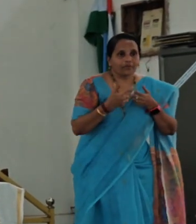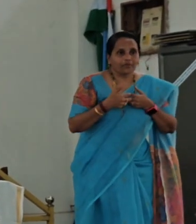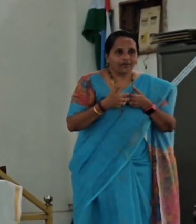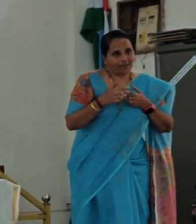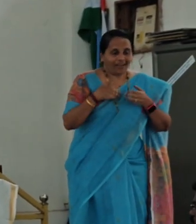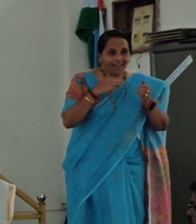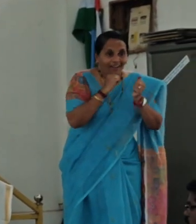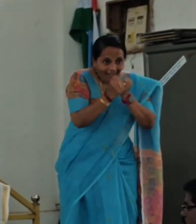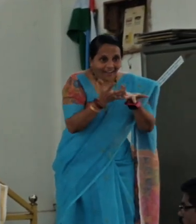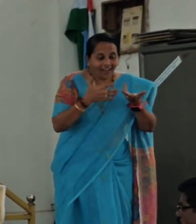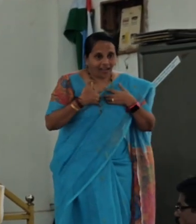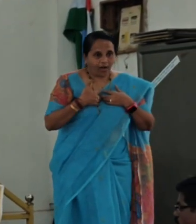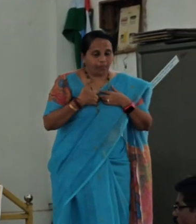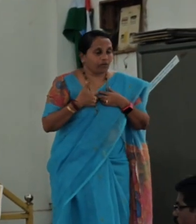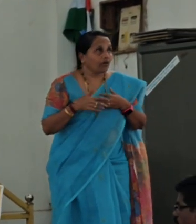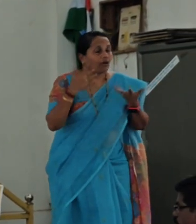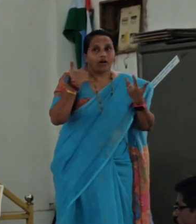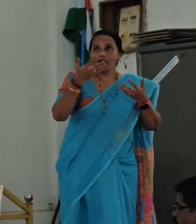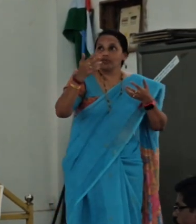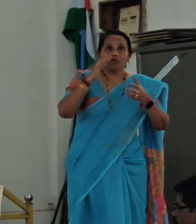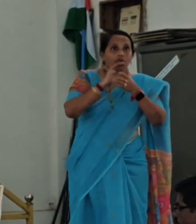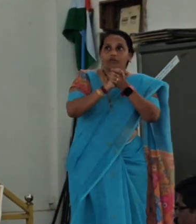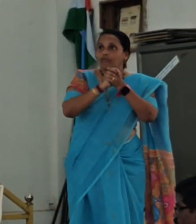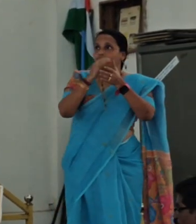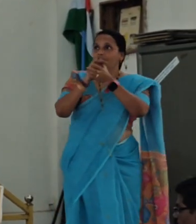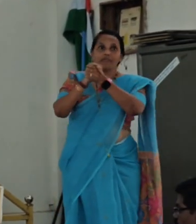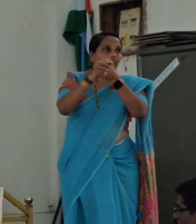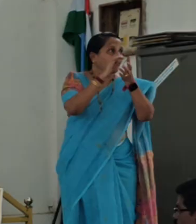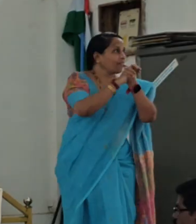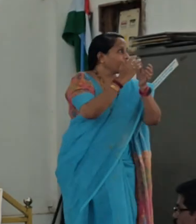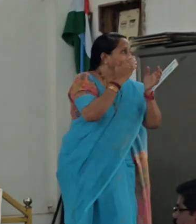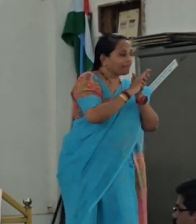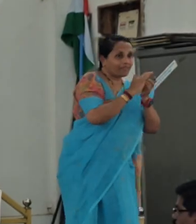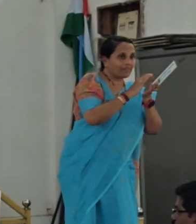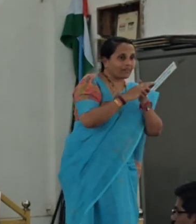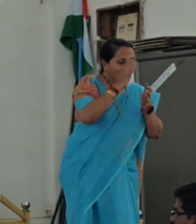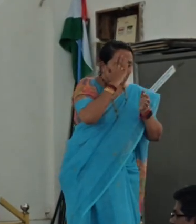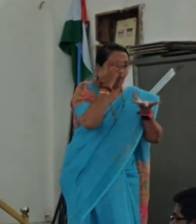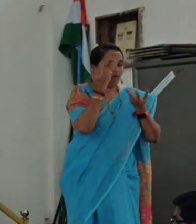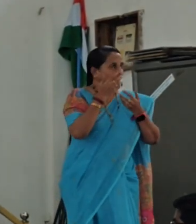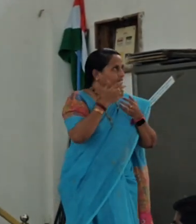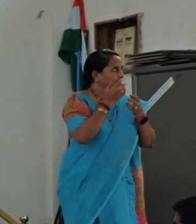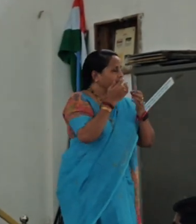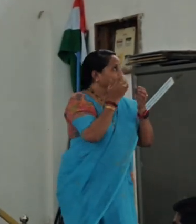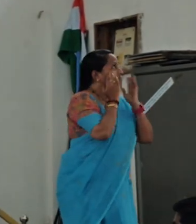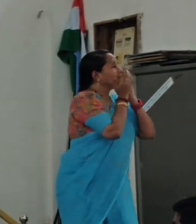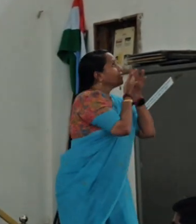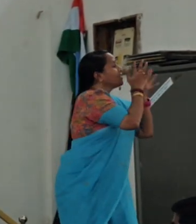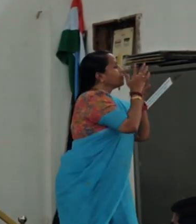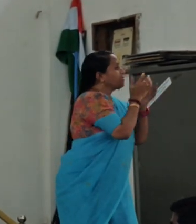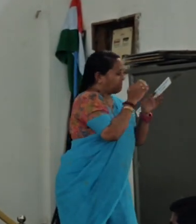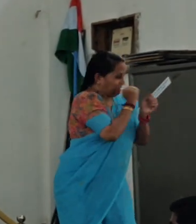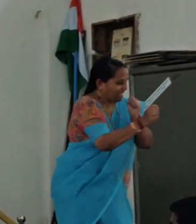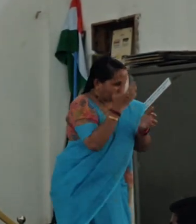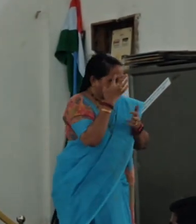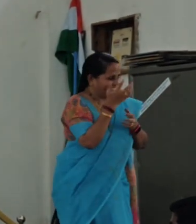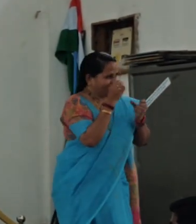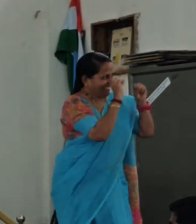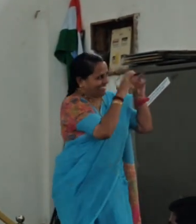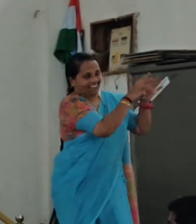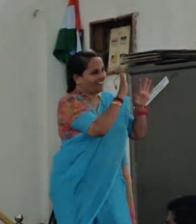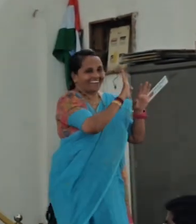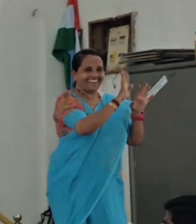నాకు యాక్సిడెంట్ అయిపోయింది, ఎవరో అడ్డం వచ్చారు, ఎవరినో మొహం చూశాను పొద్దున్నే, లేకపోతే దేవుణ్ణి నిందించడం, లేకపోతే